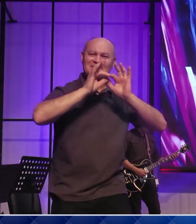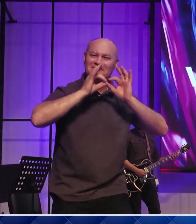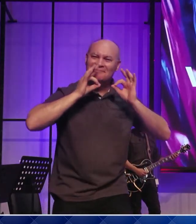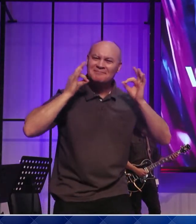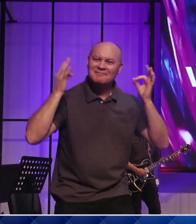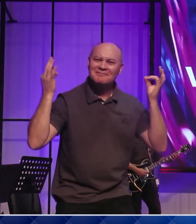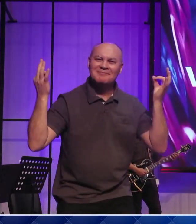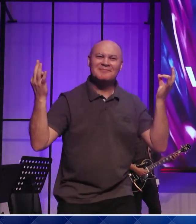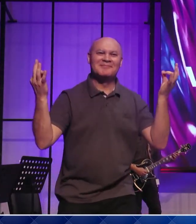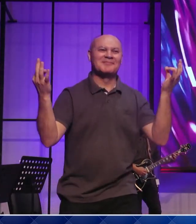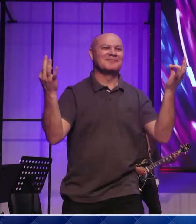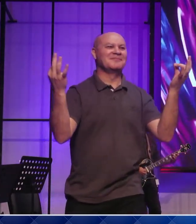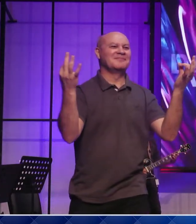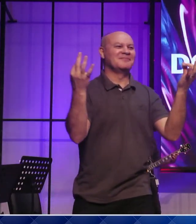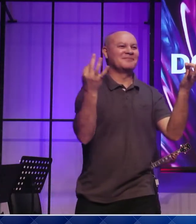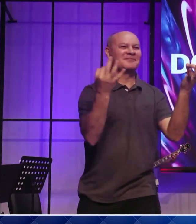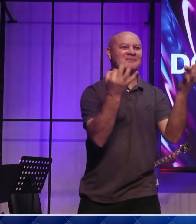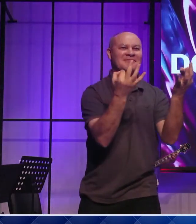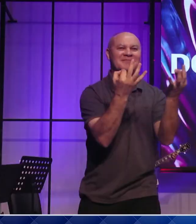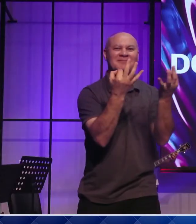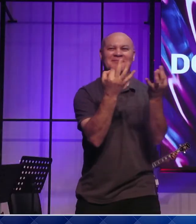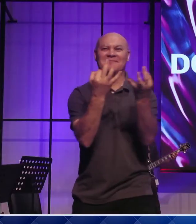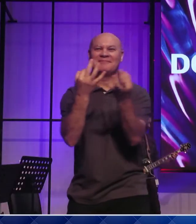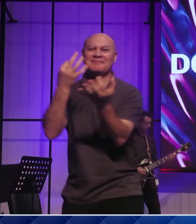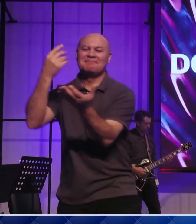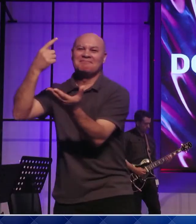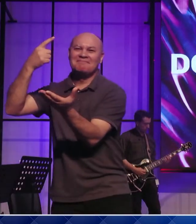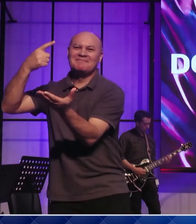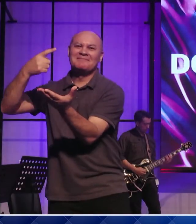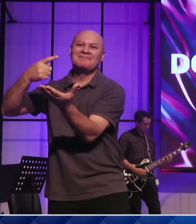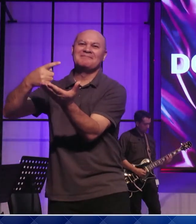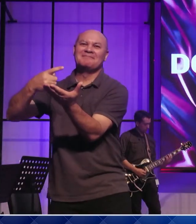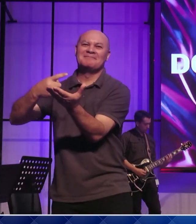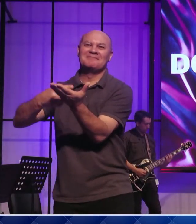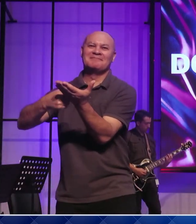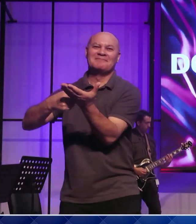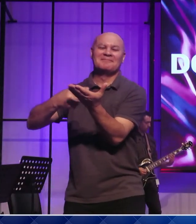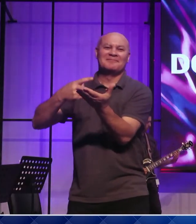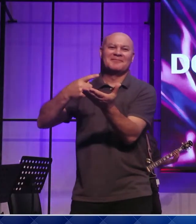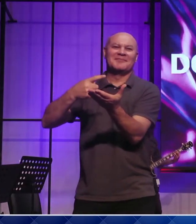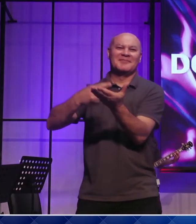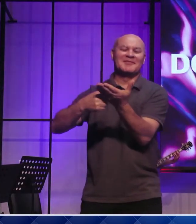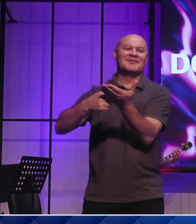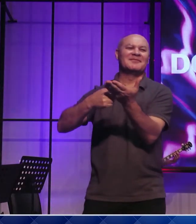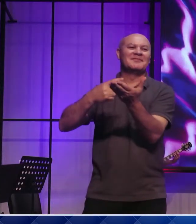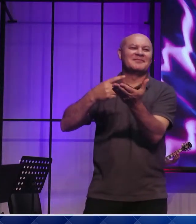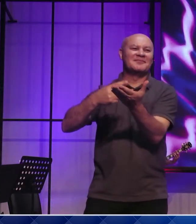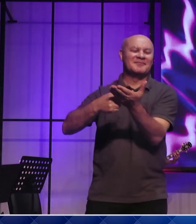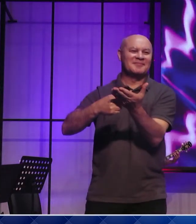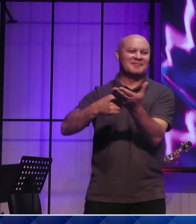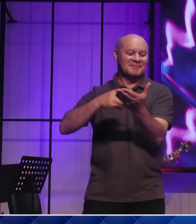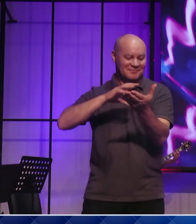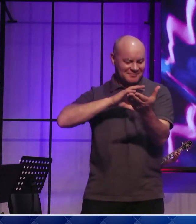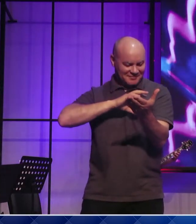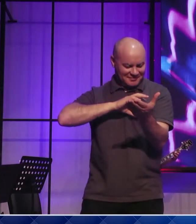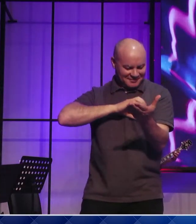tendo compromisso, grande amor de Cristo.